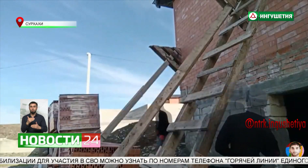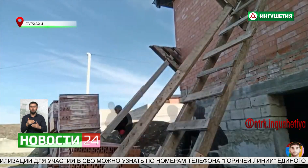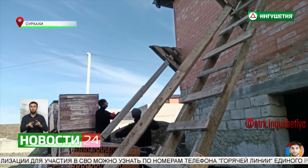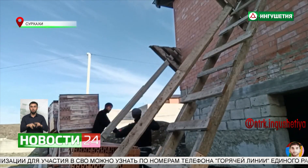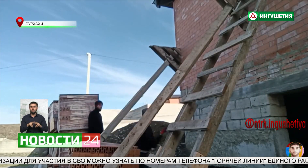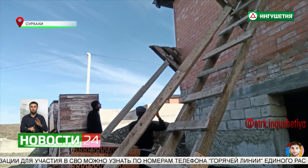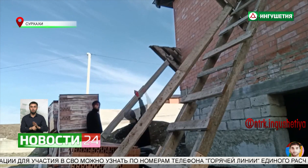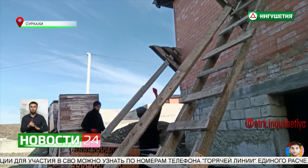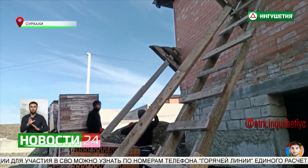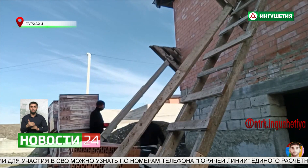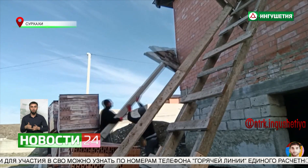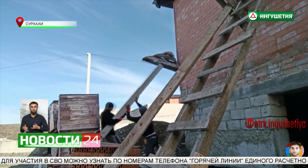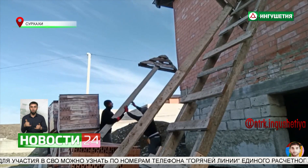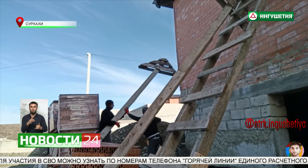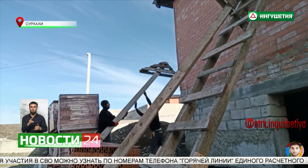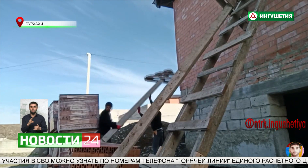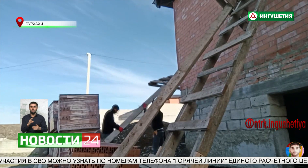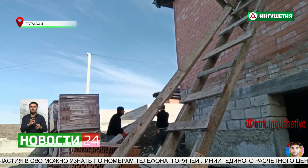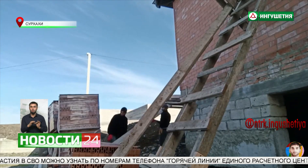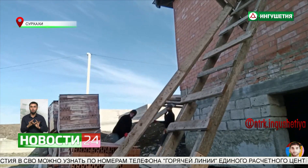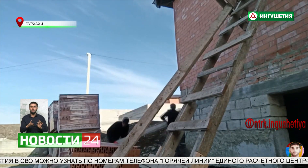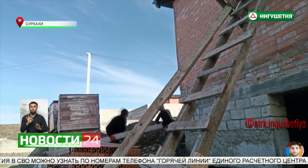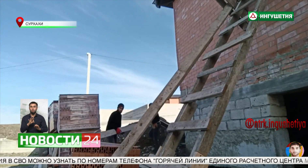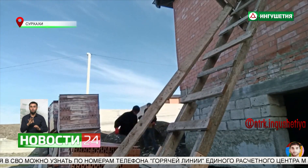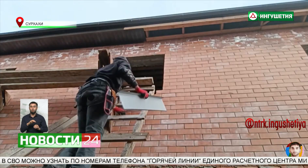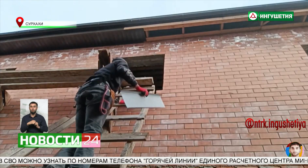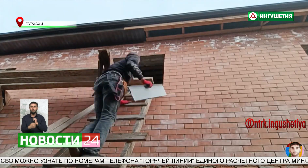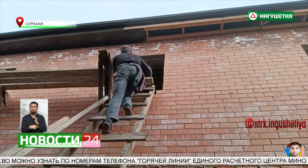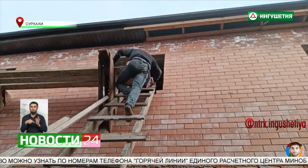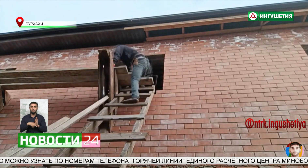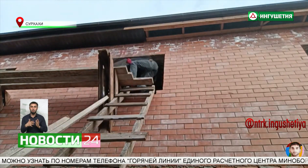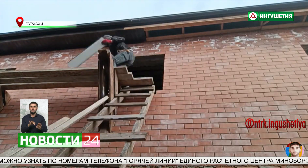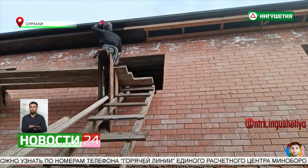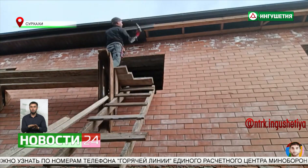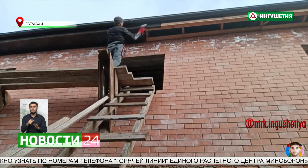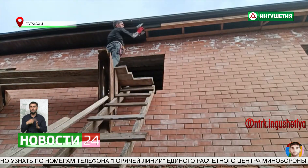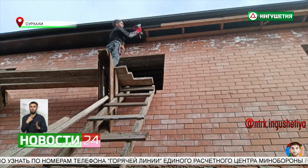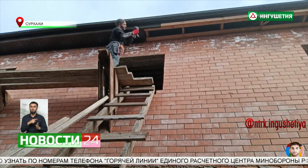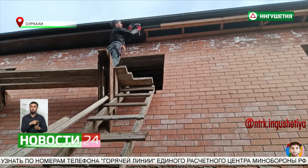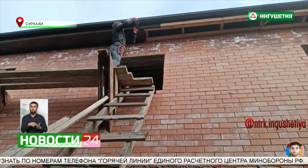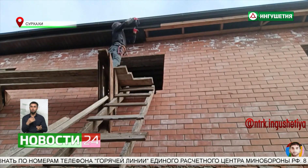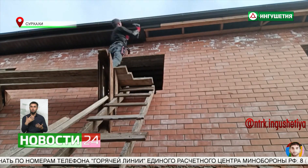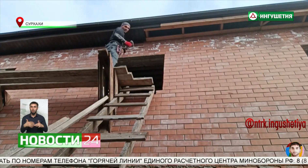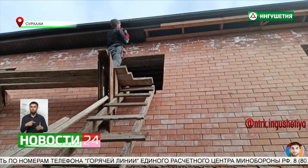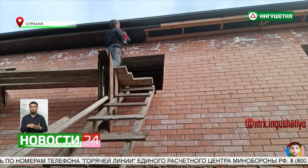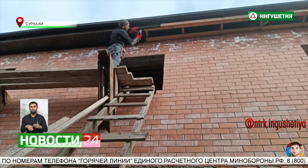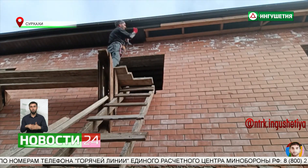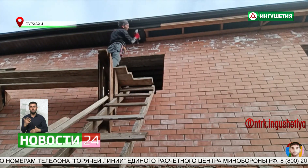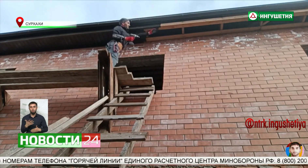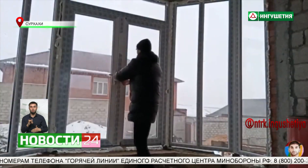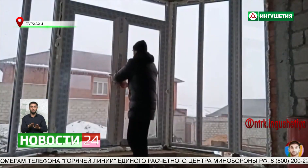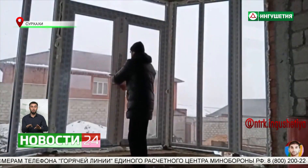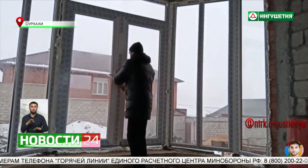строительства, начиная с фундамента. Он подробно рассказывает о видах материалов, сравнивает их, обозначает сильные и слабые стороны и